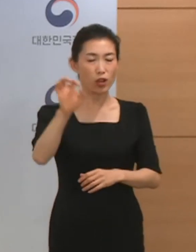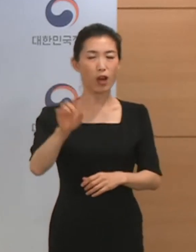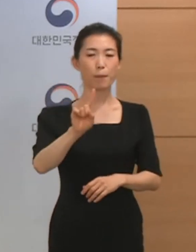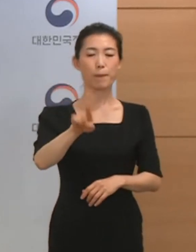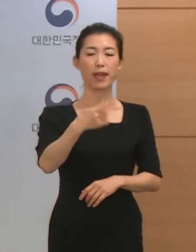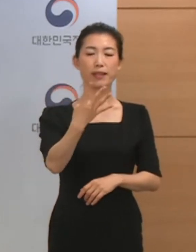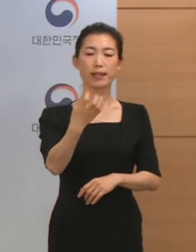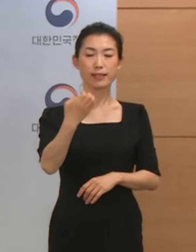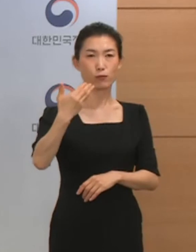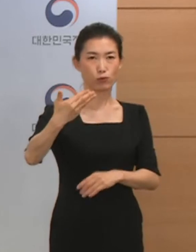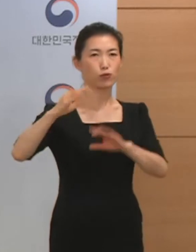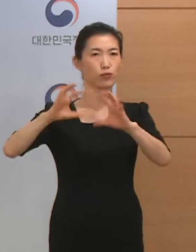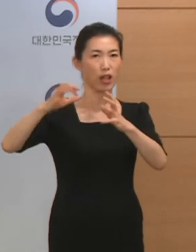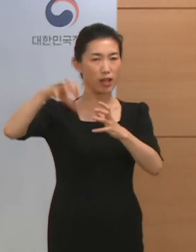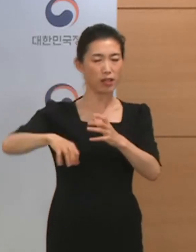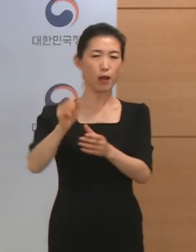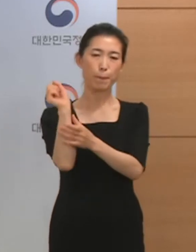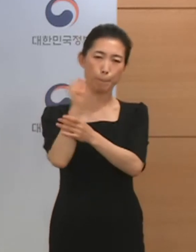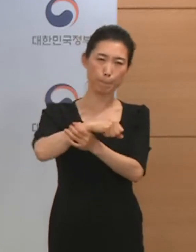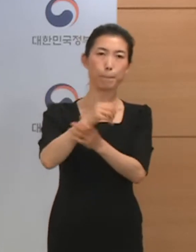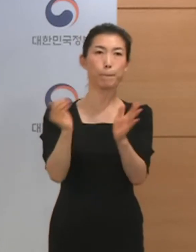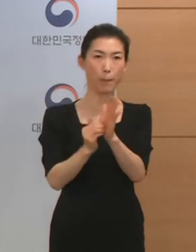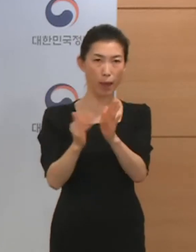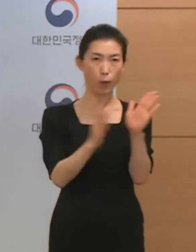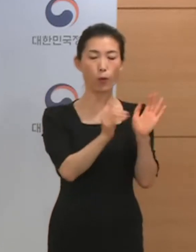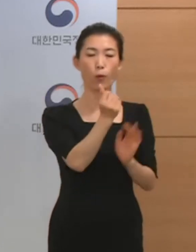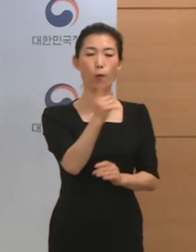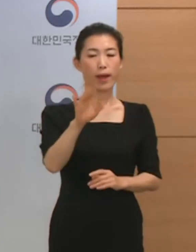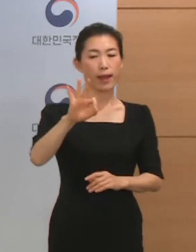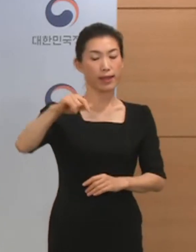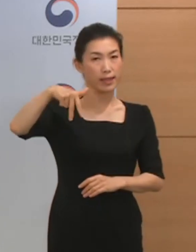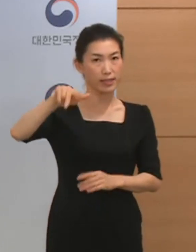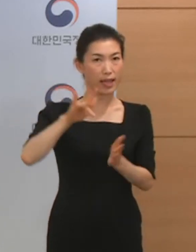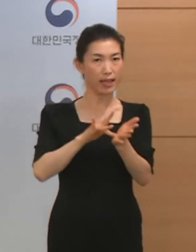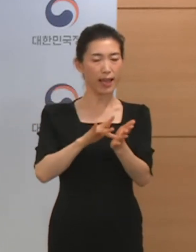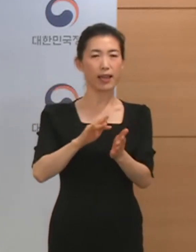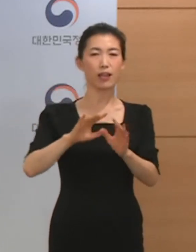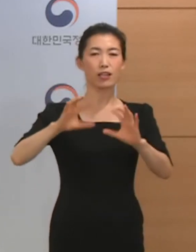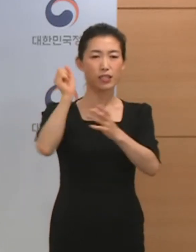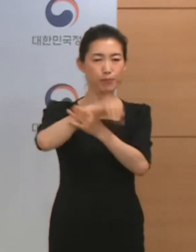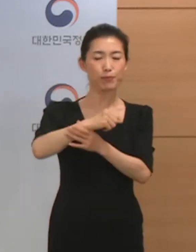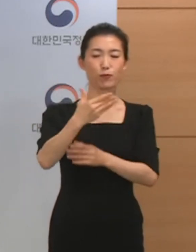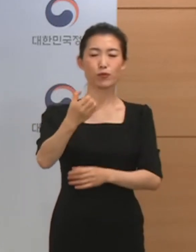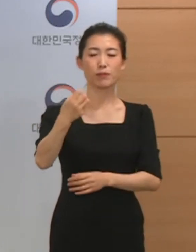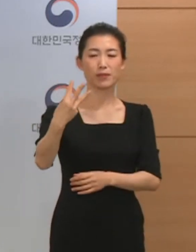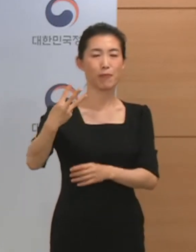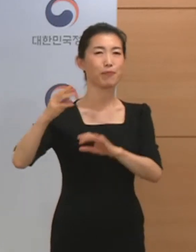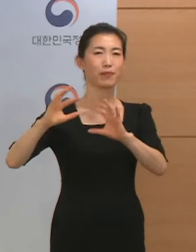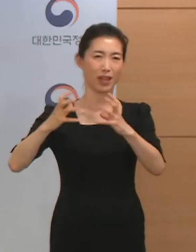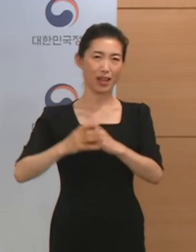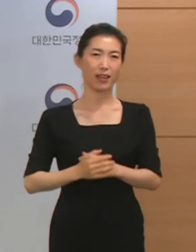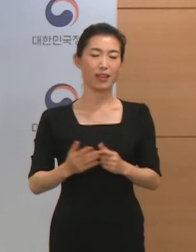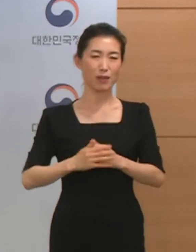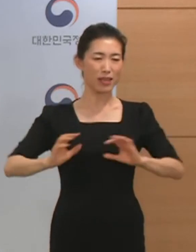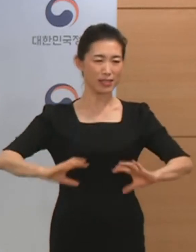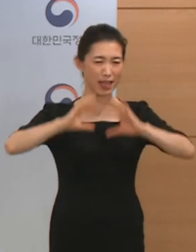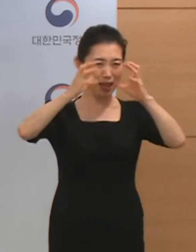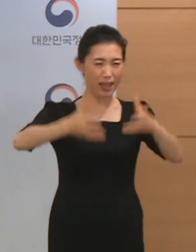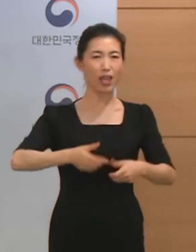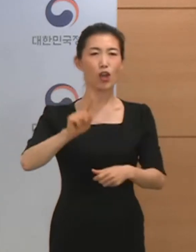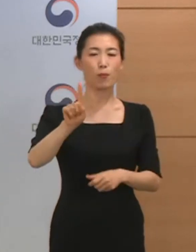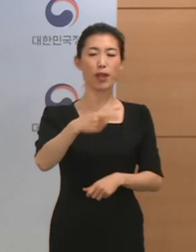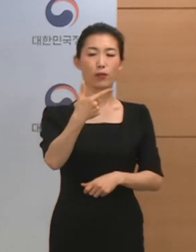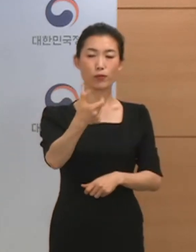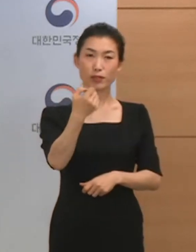149개국에서 사용이 승인되었고 화이자는 93개국에서 승인되었습니다. 전 세계